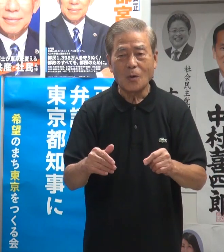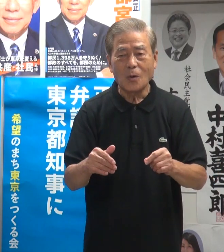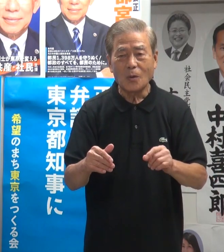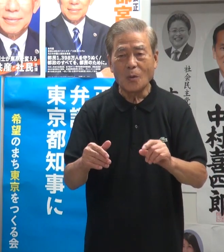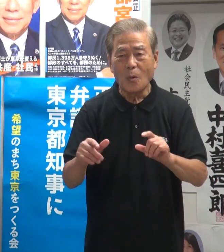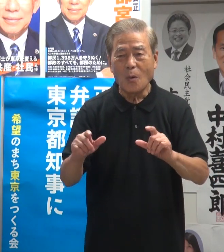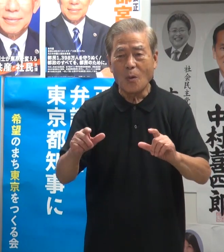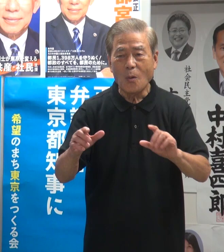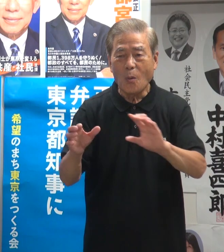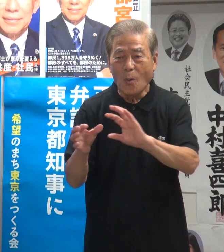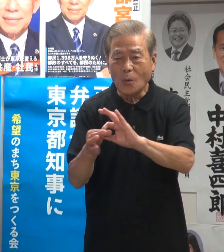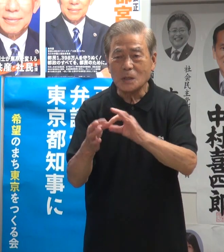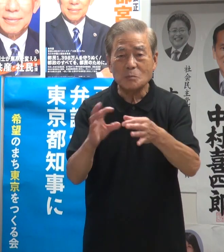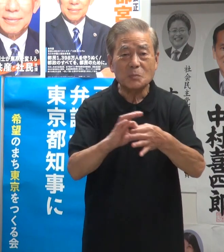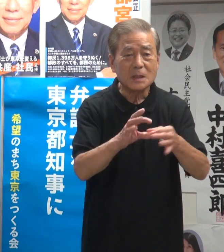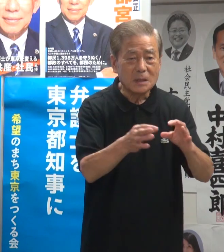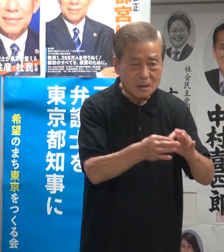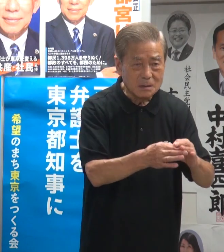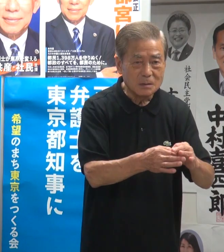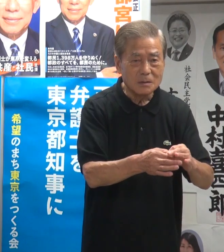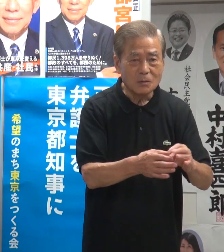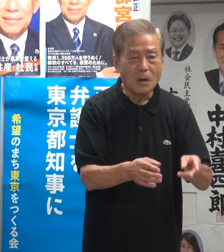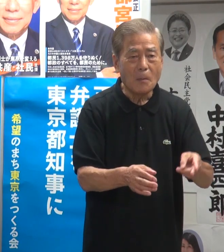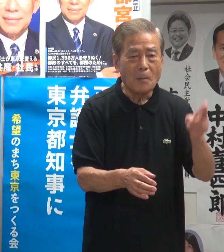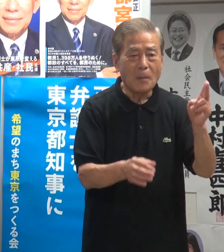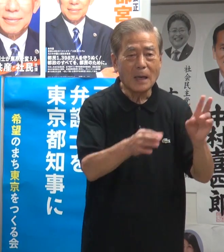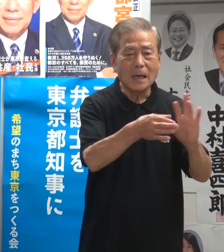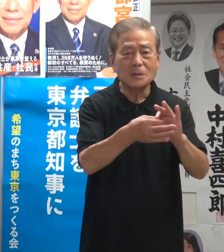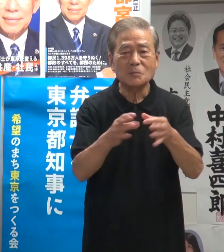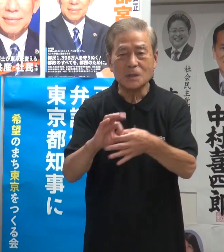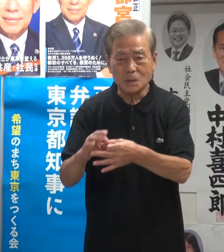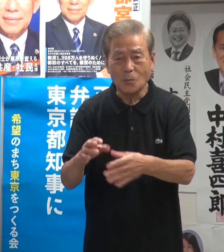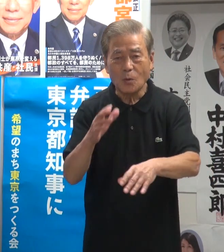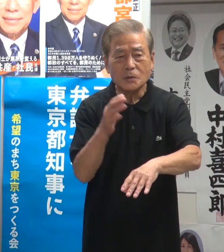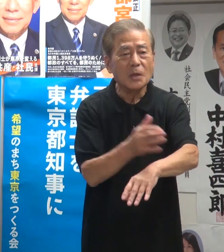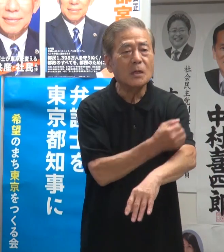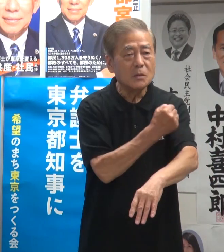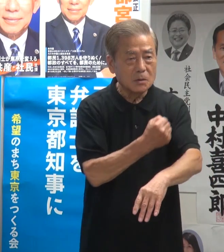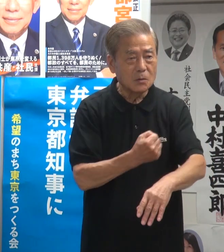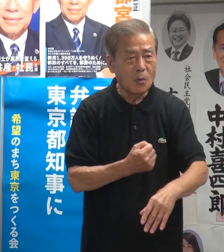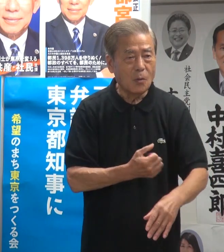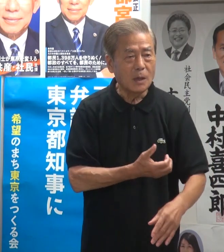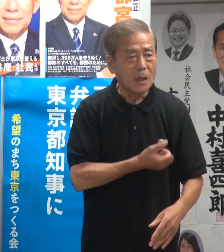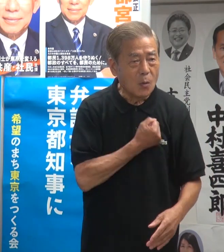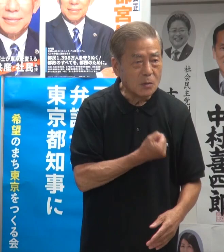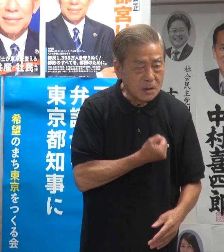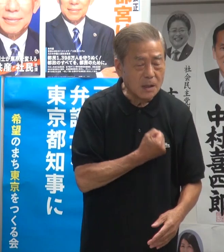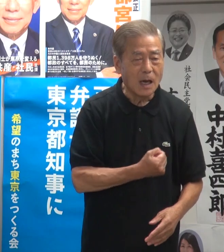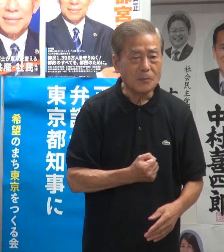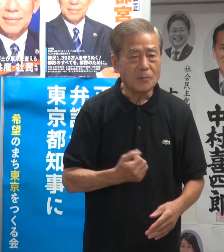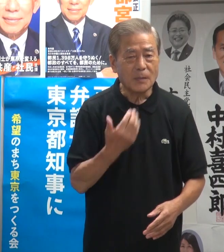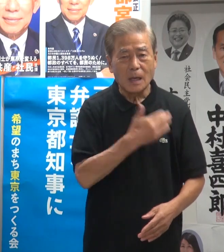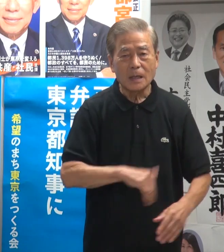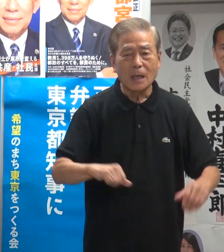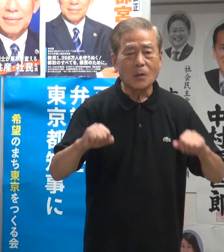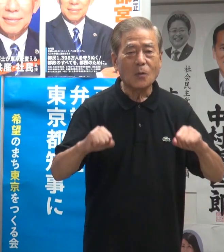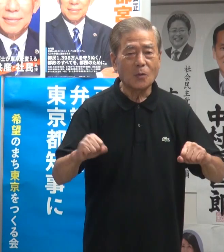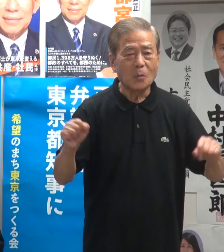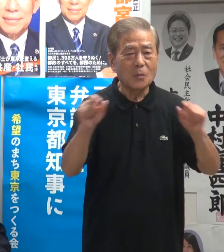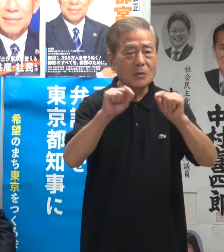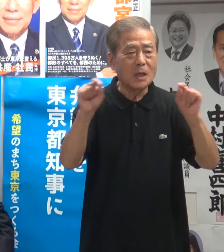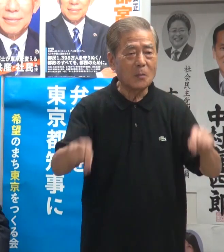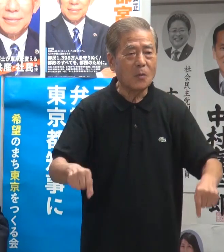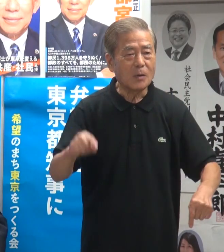り選手の命や健康のことも考えて、WHO とかですね、国内